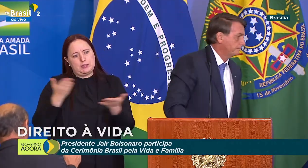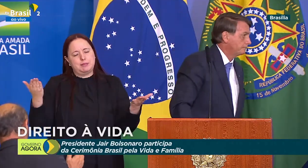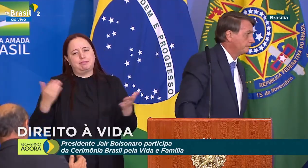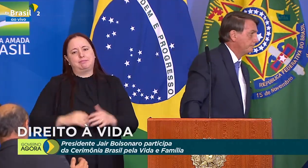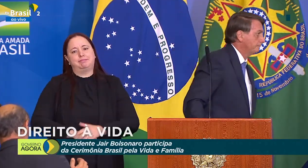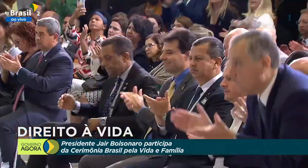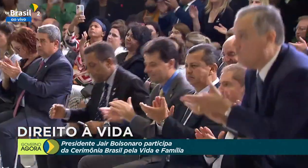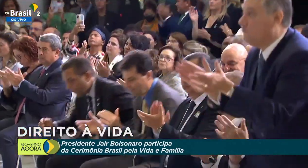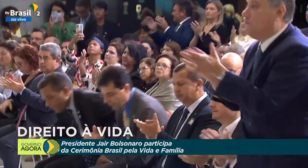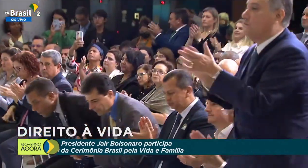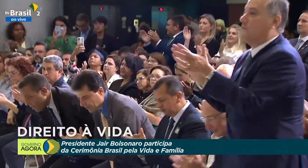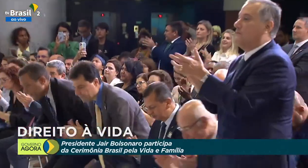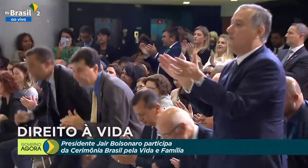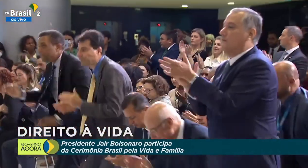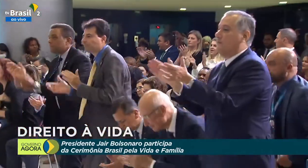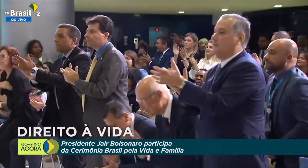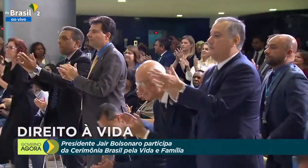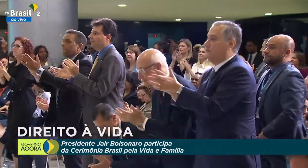vocês